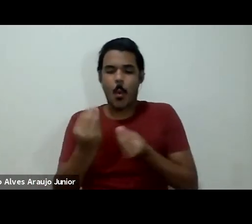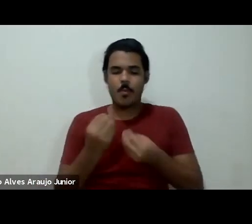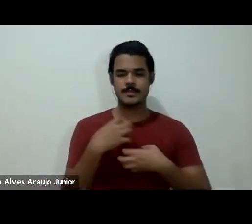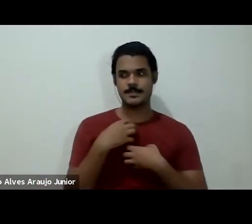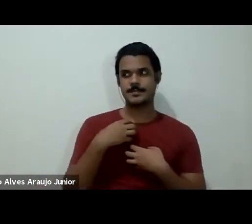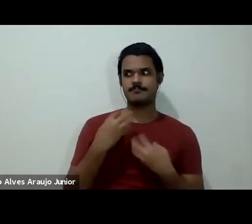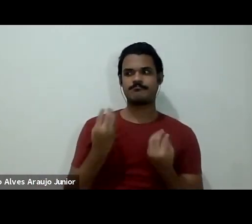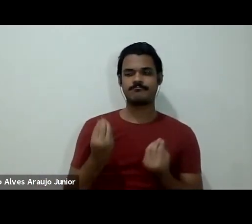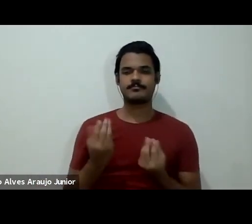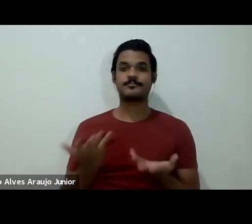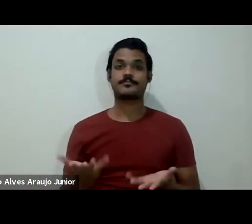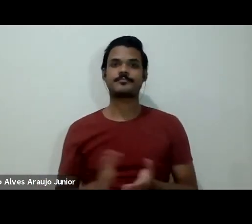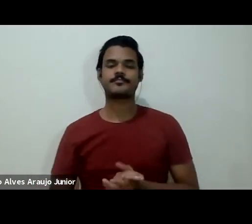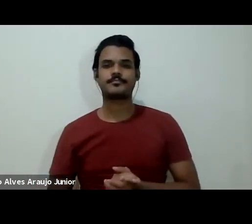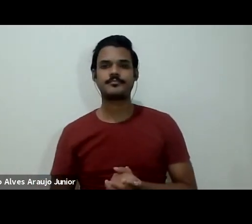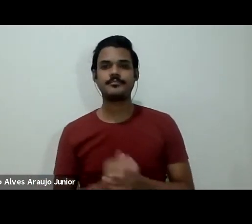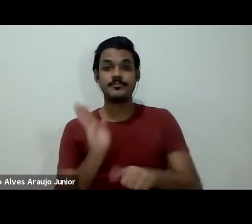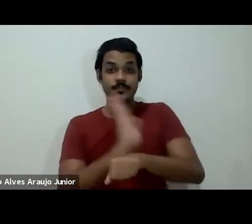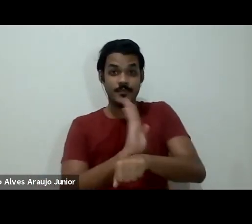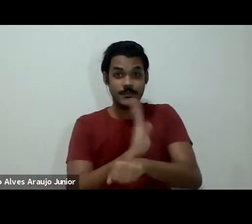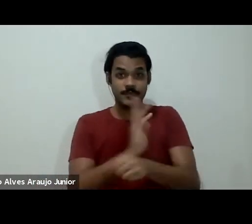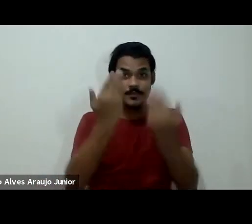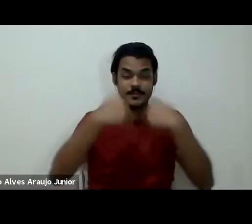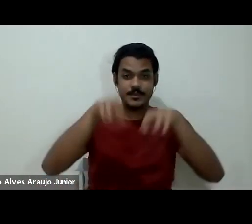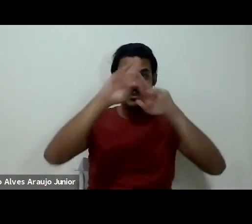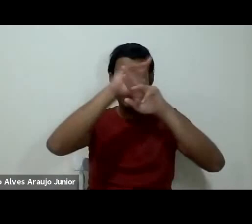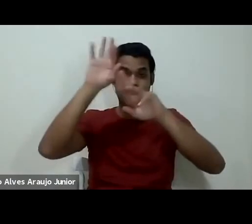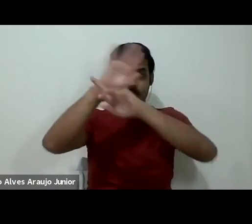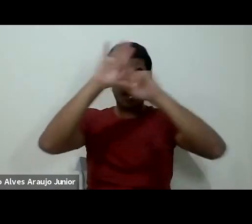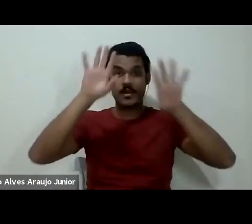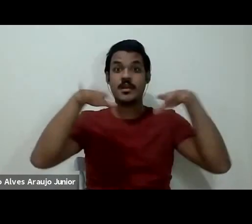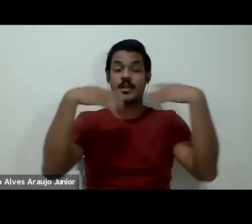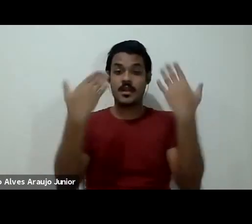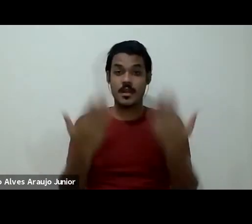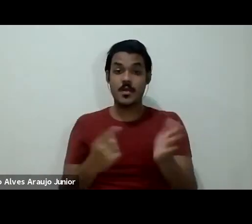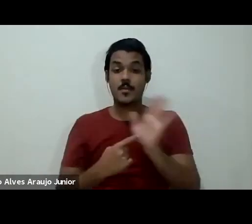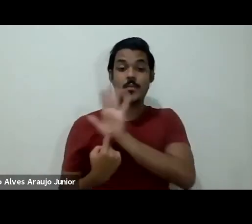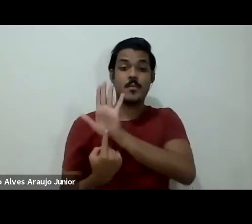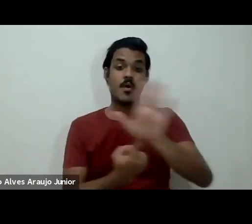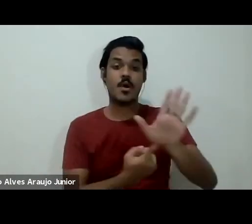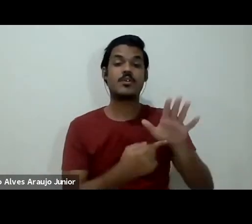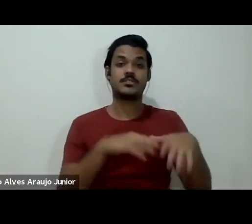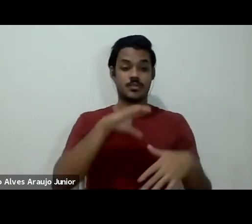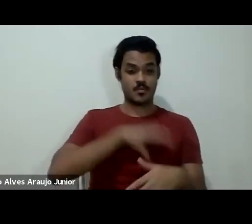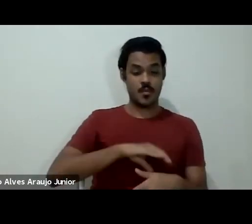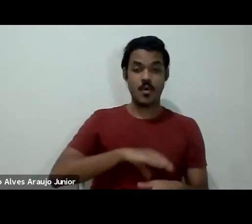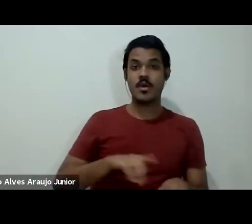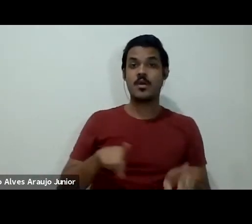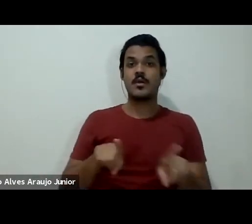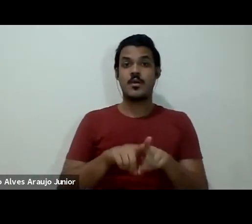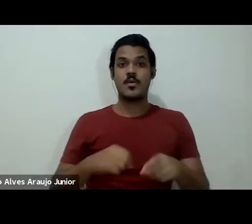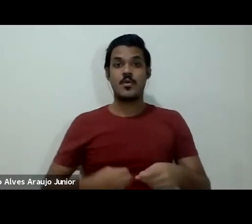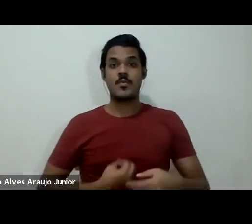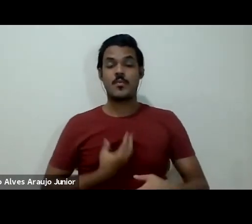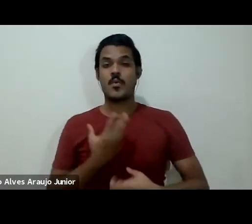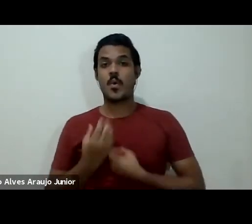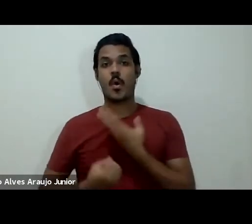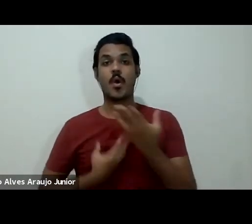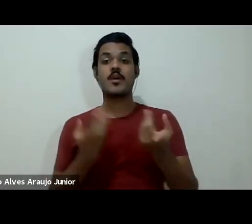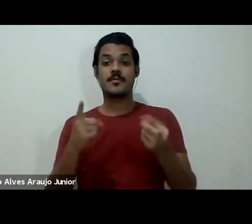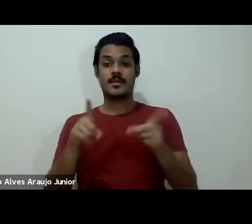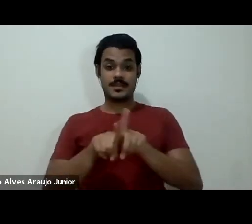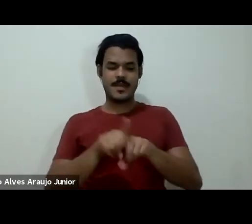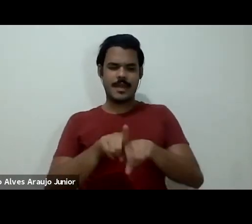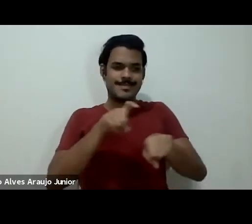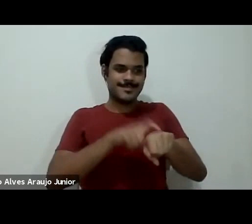Oriki traz, né, Pamela, juntamente com a autora do poema, haverá tempo, haverá tempo, haverá tempo. Então, isso